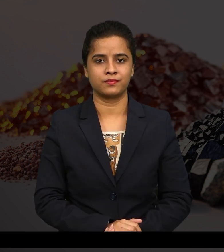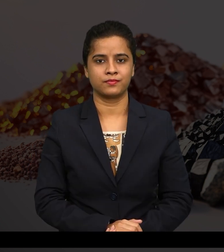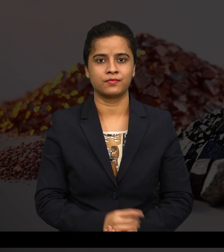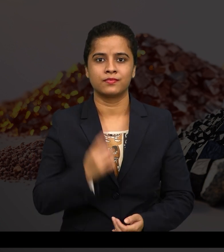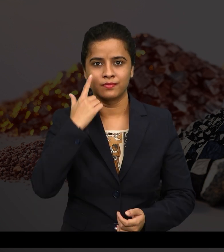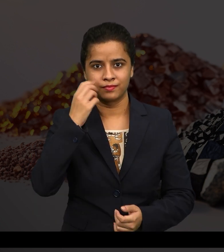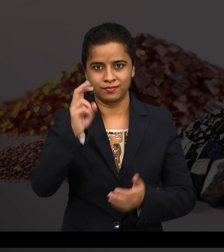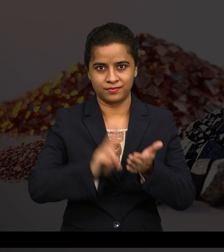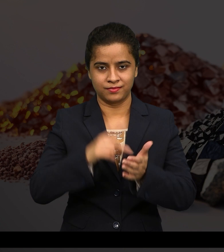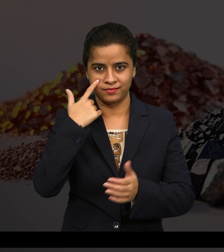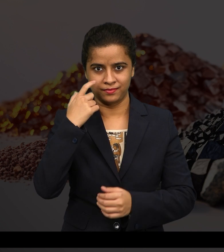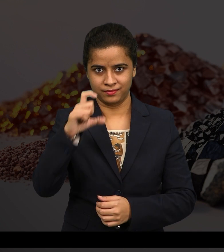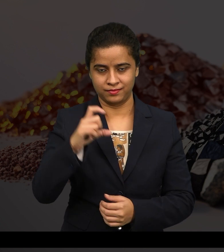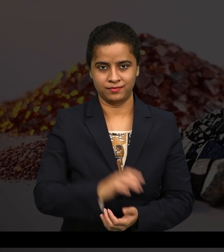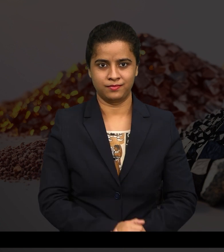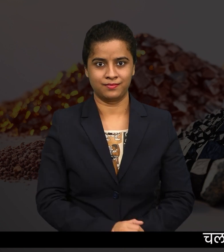आयनिक.